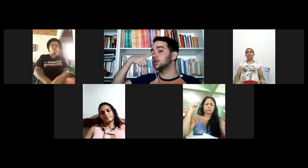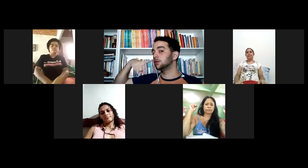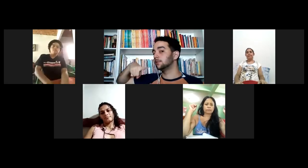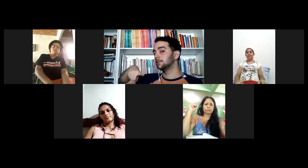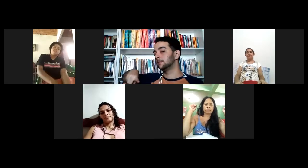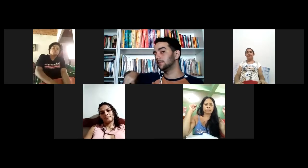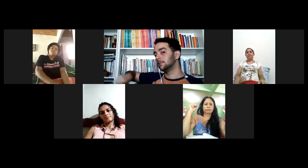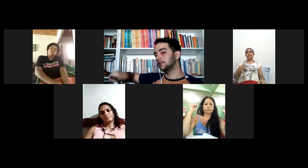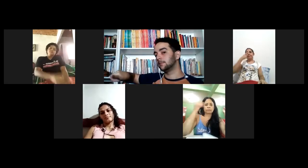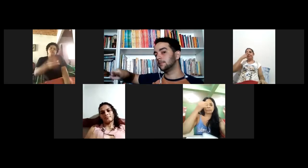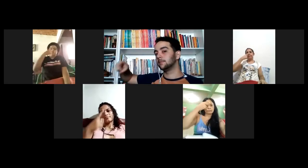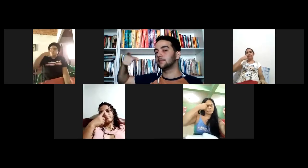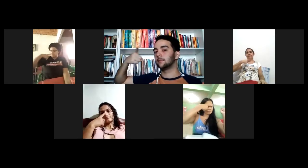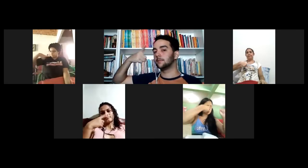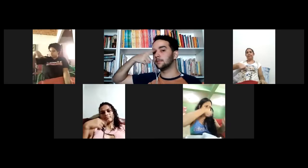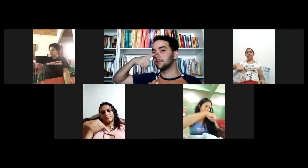elefante,